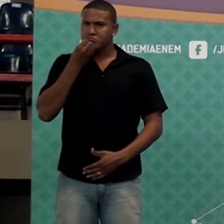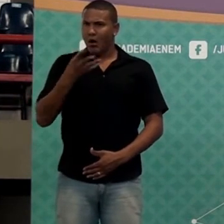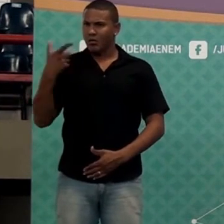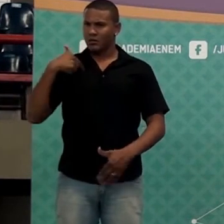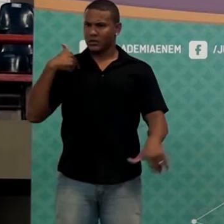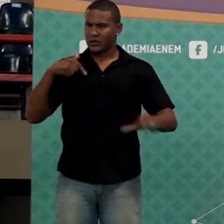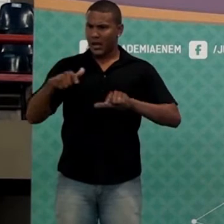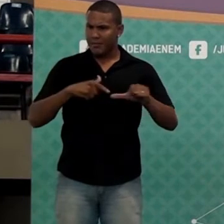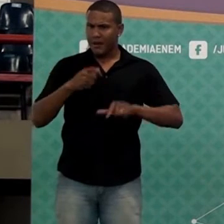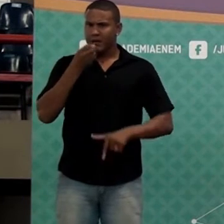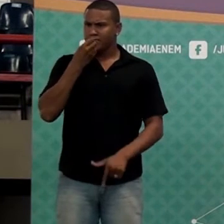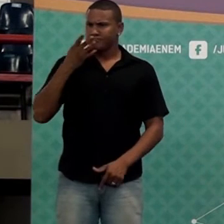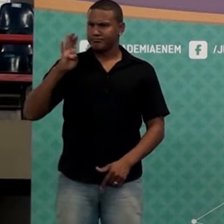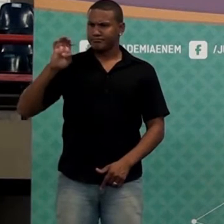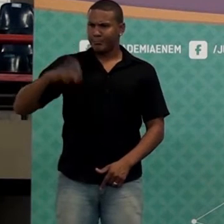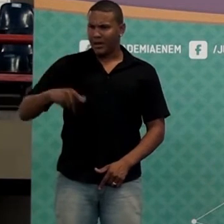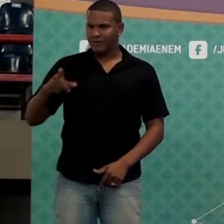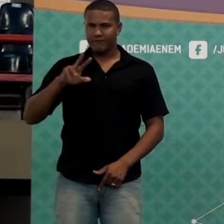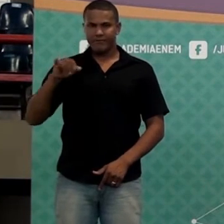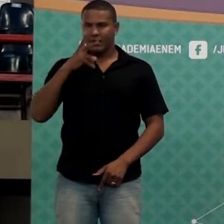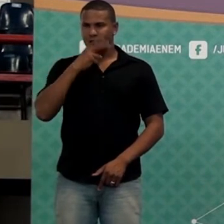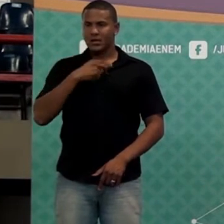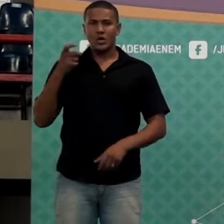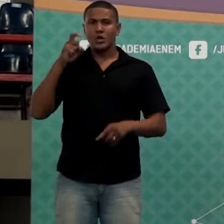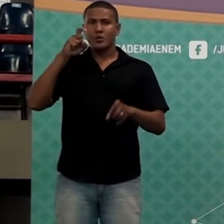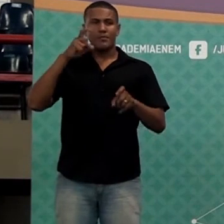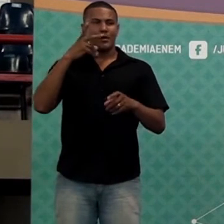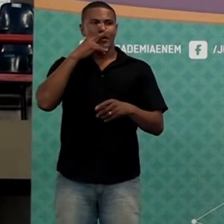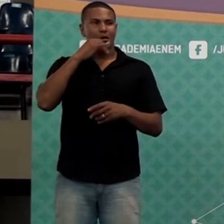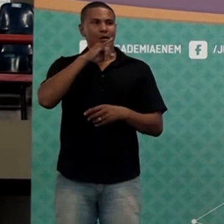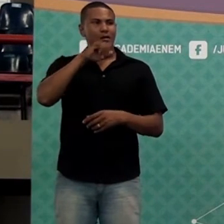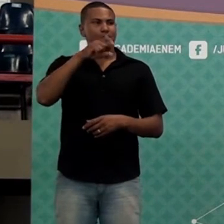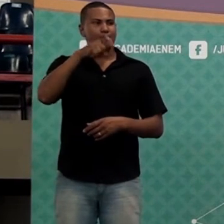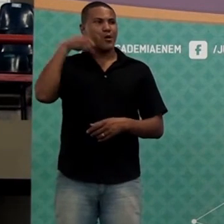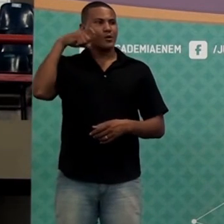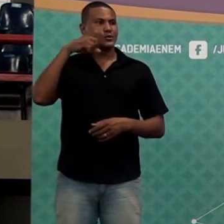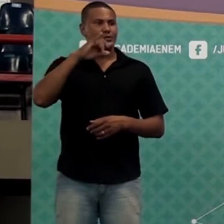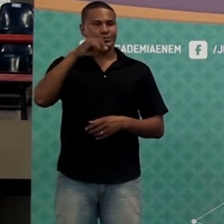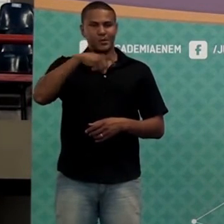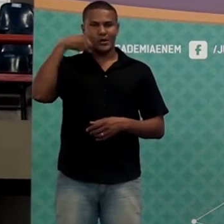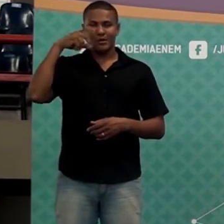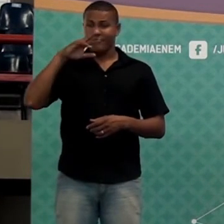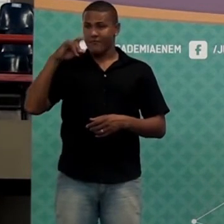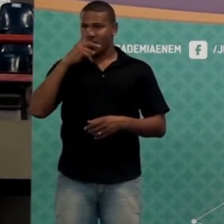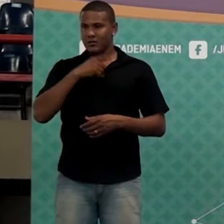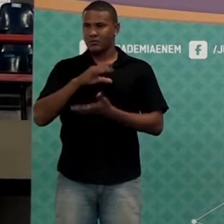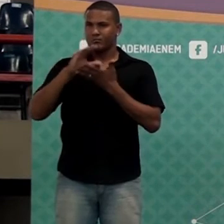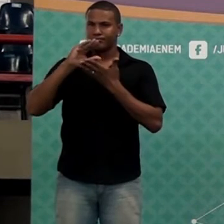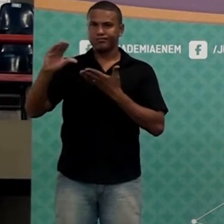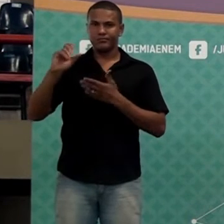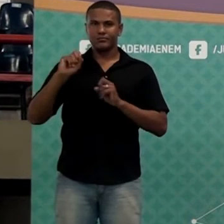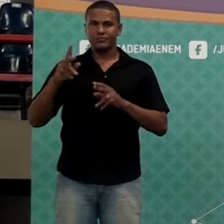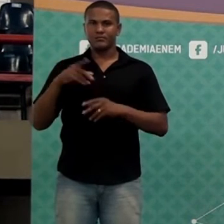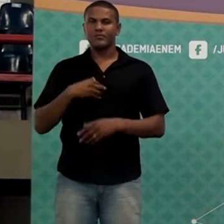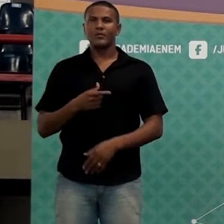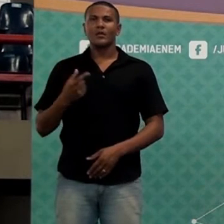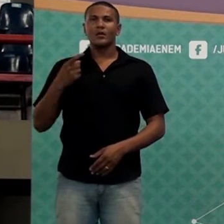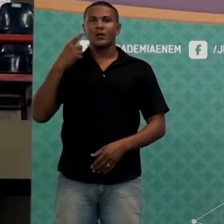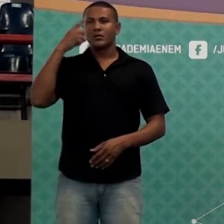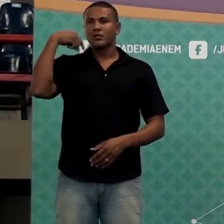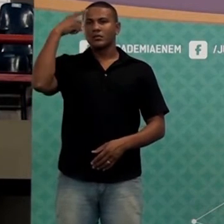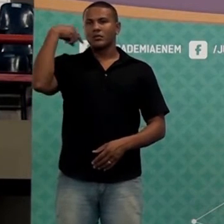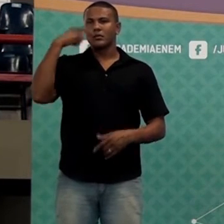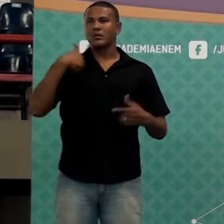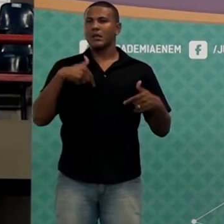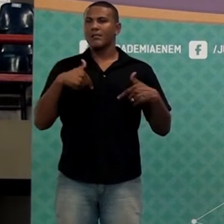ser sustentado pelos impostos para trabalhar como funcionário público. A carga horária de trabalho, professor, jovem,